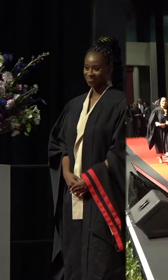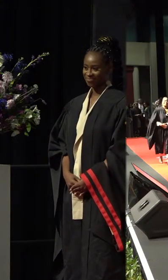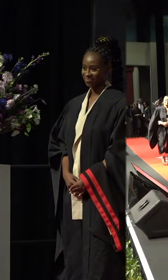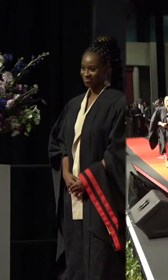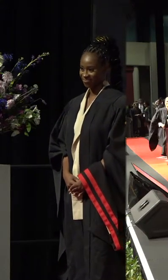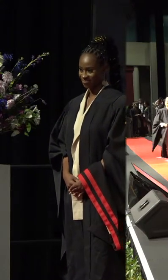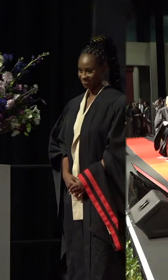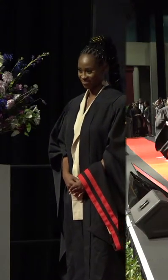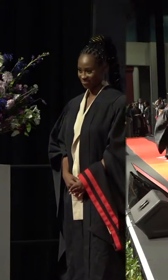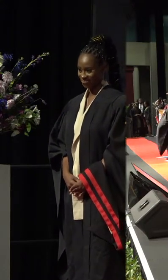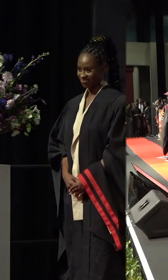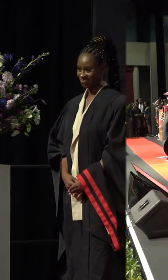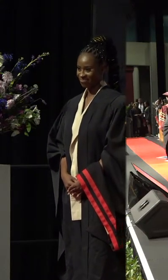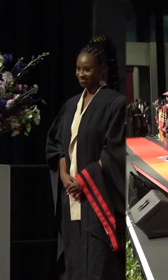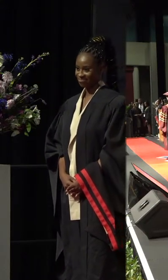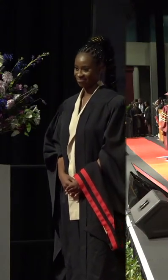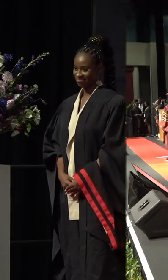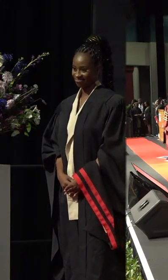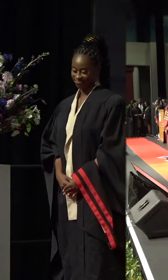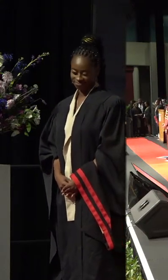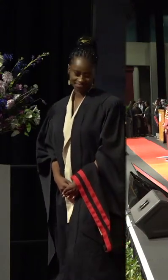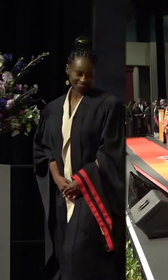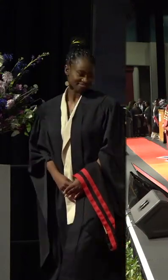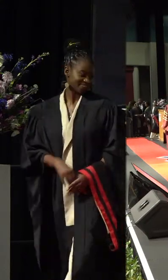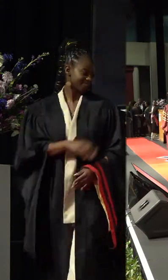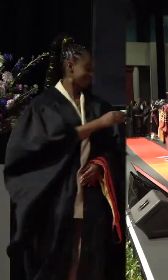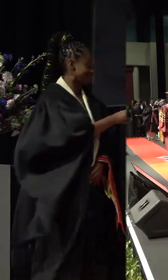Sivuyile Lihlithemba Majikijela.